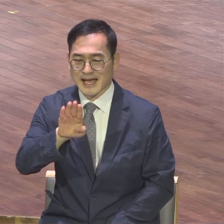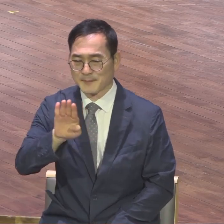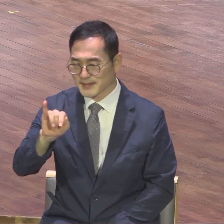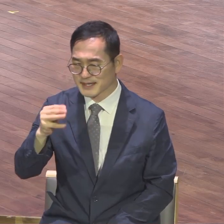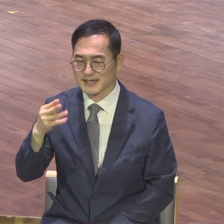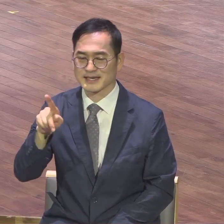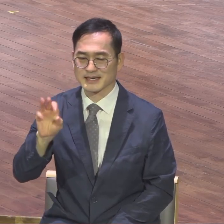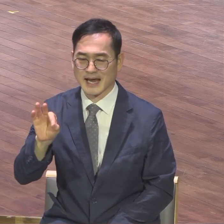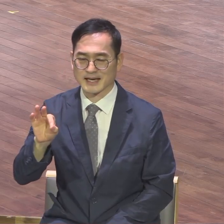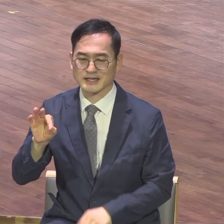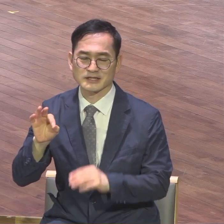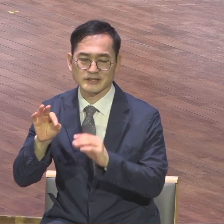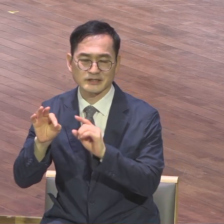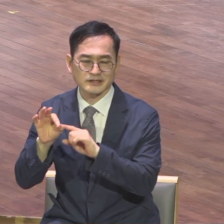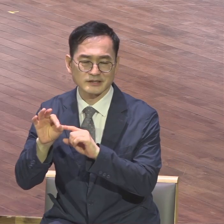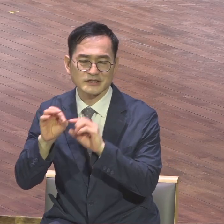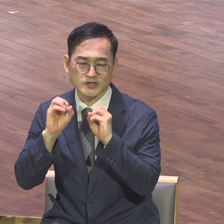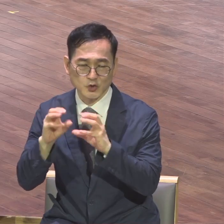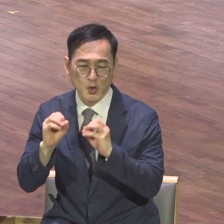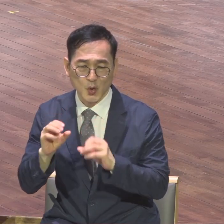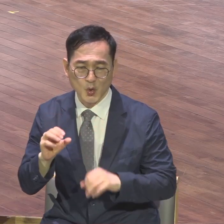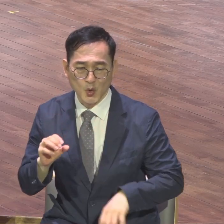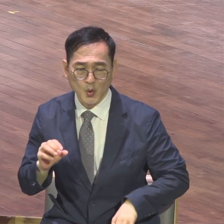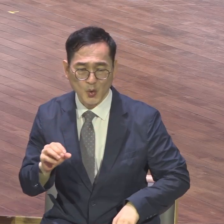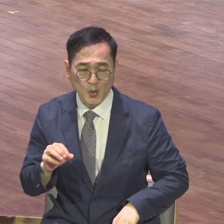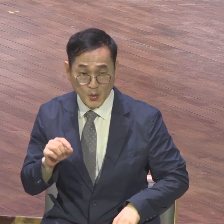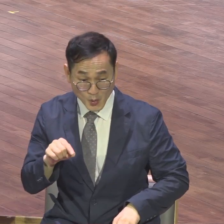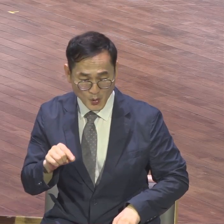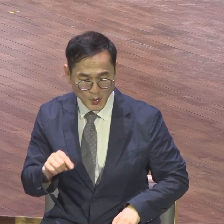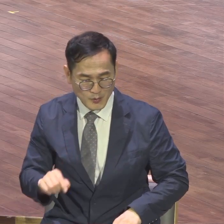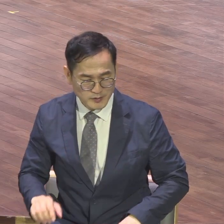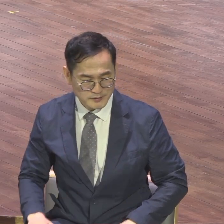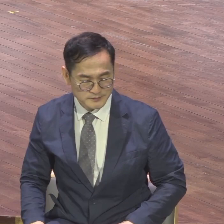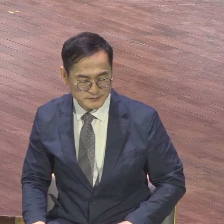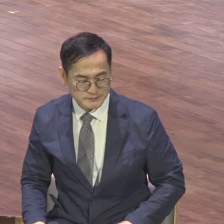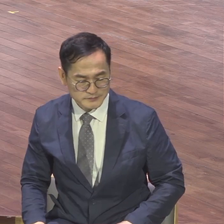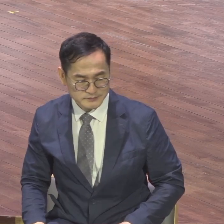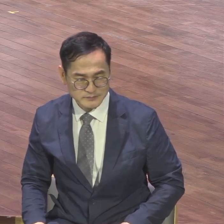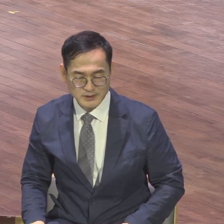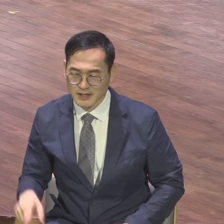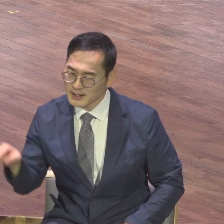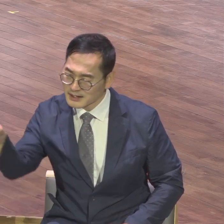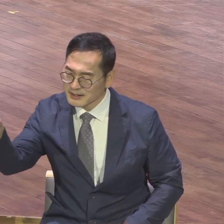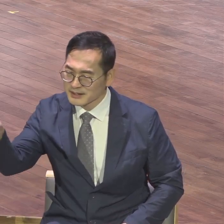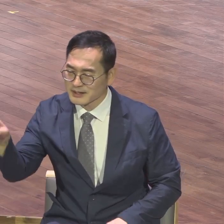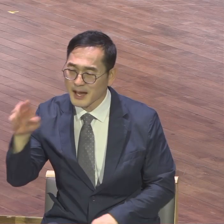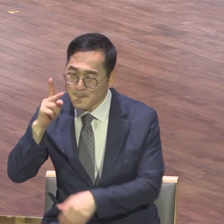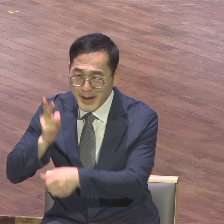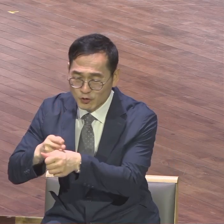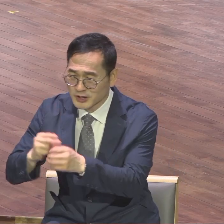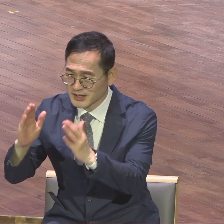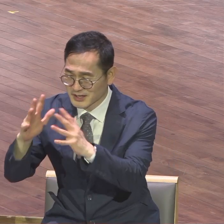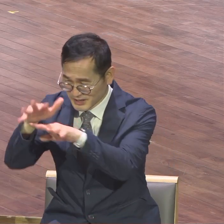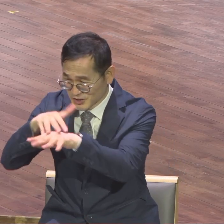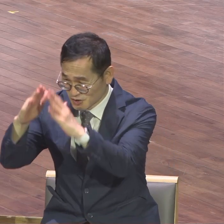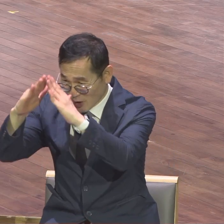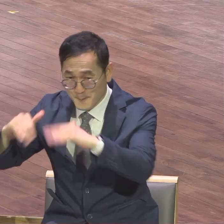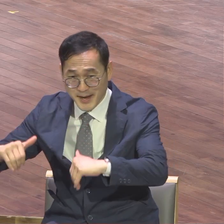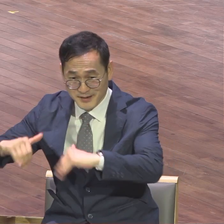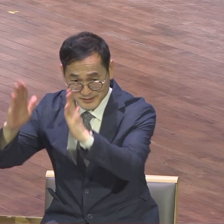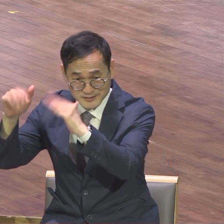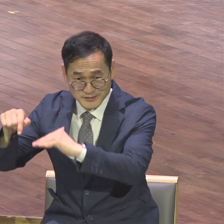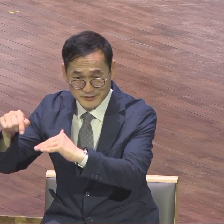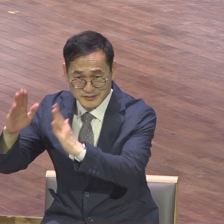선교를. 왜 그러냐 하니까 바울이 천막 만들면서 선교한 것에 유례가 됩니다. 바울은